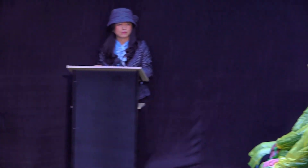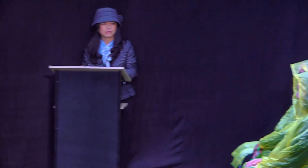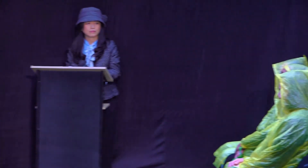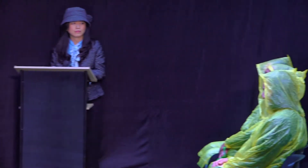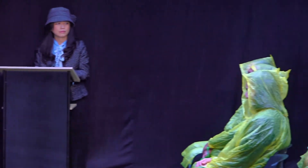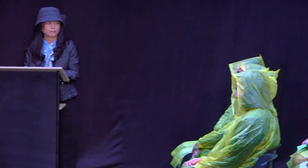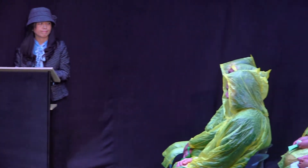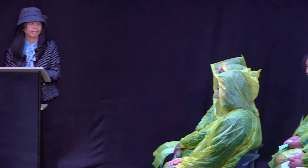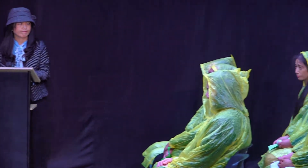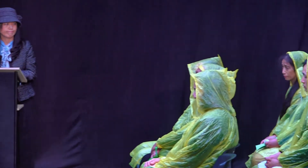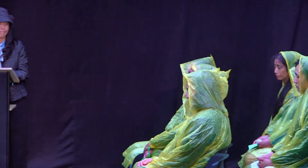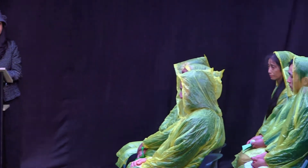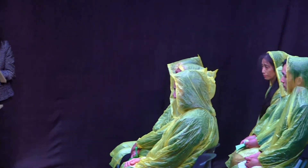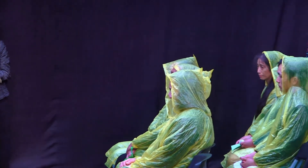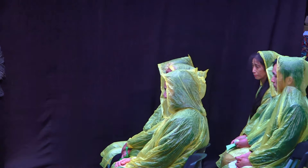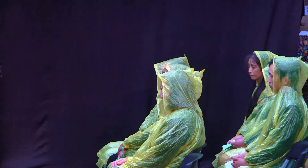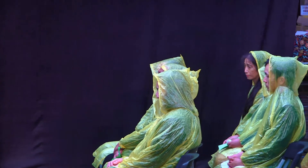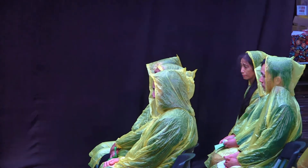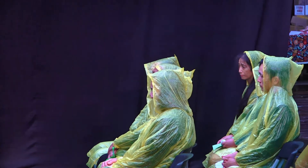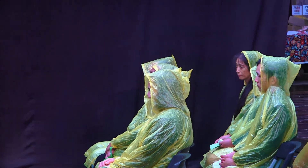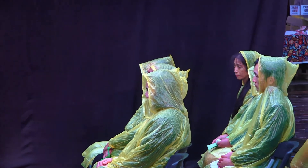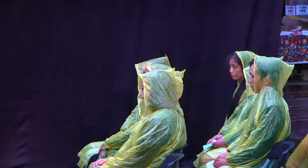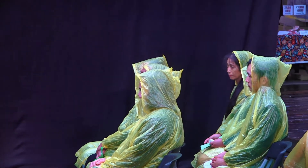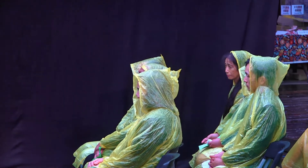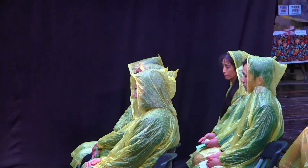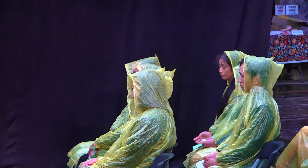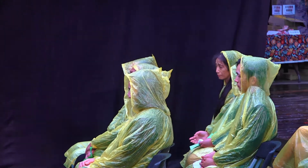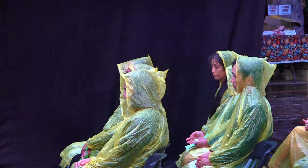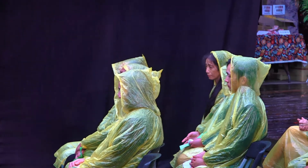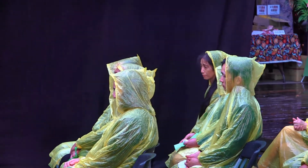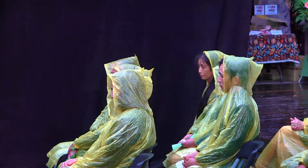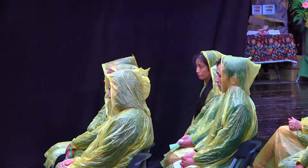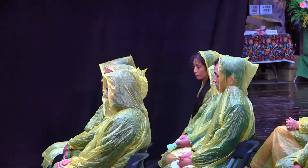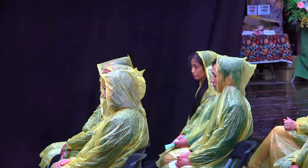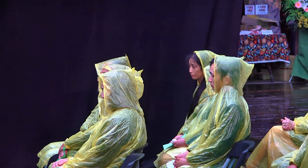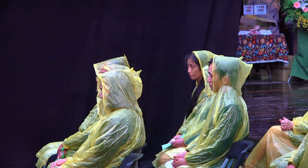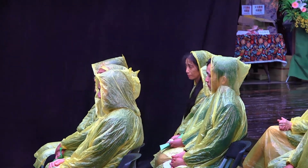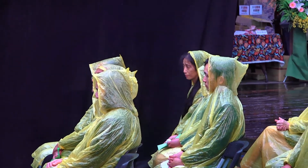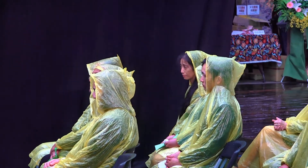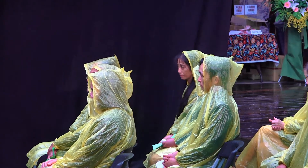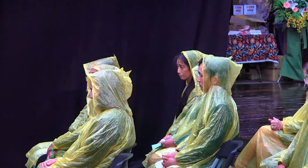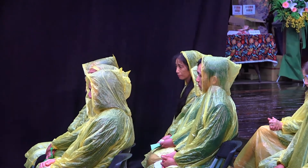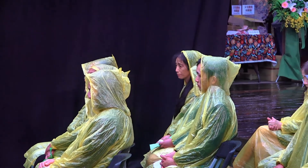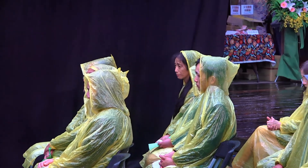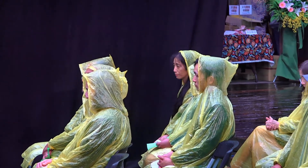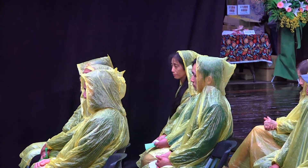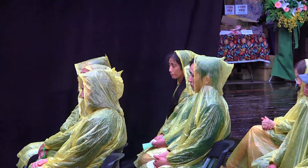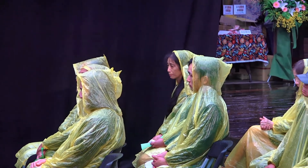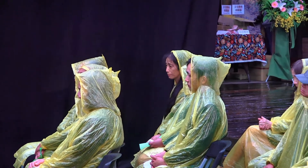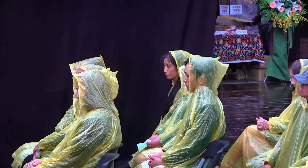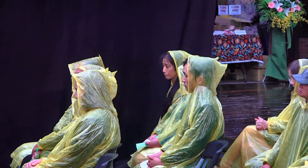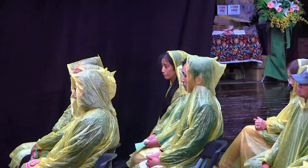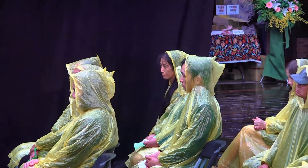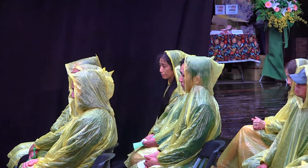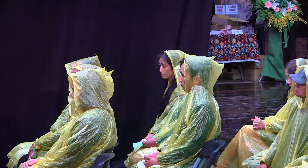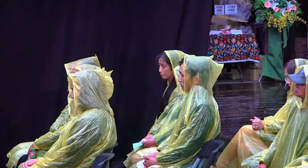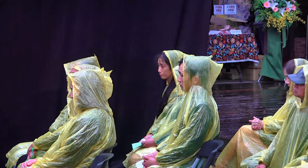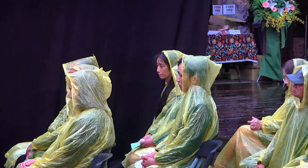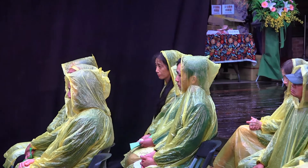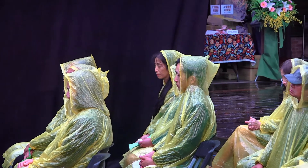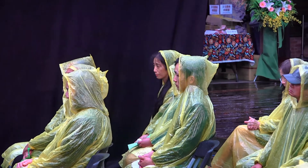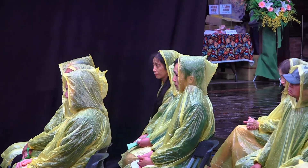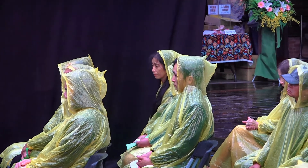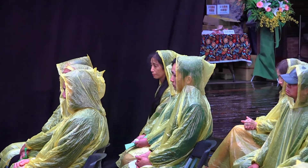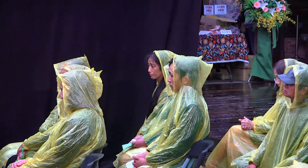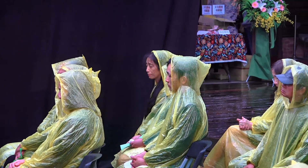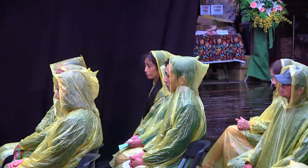福台湾的这个精神呢，也来到我们中间。那他今年带来的作品就